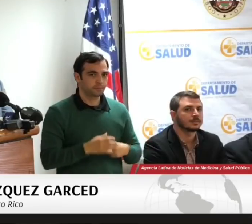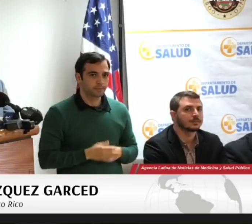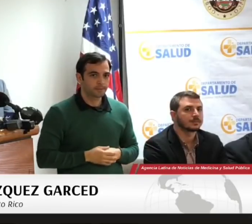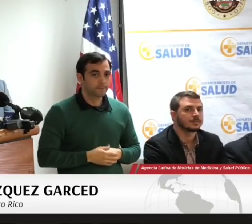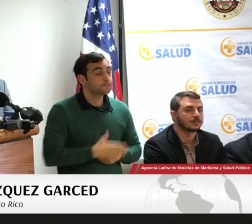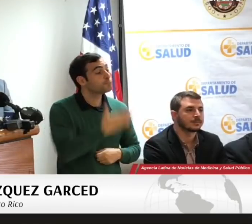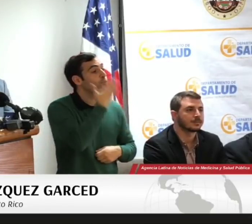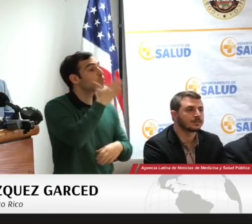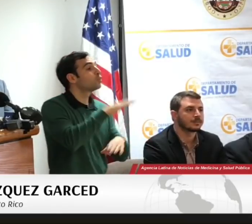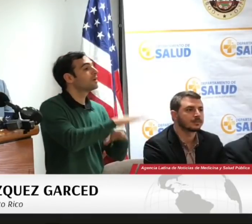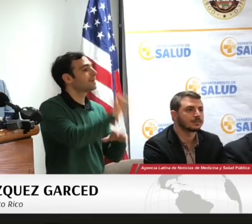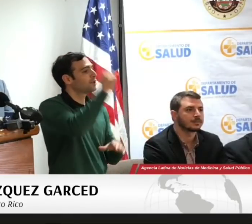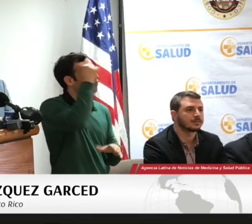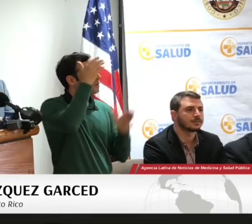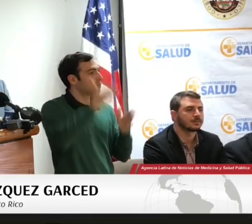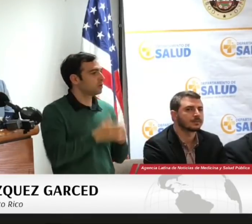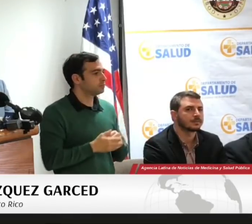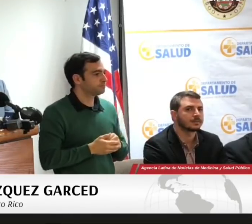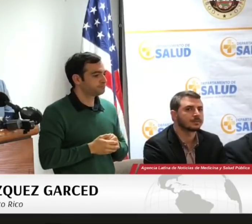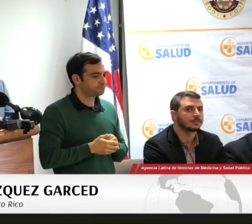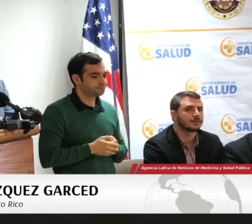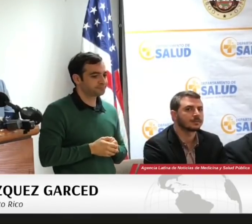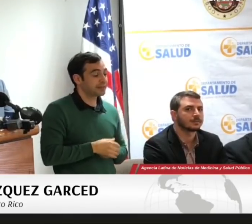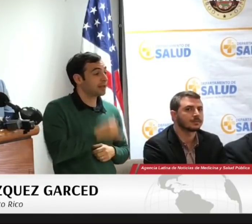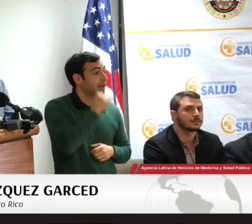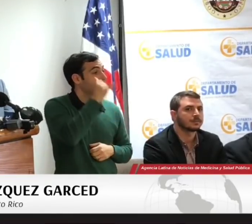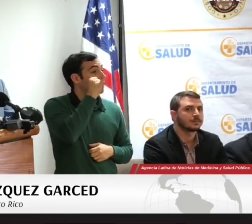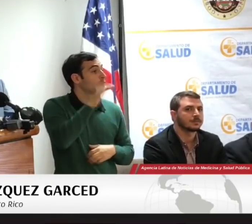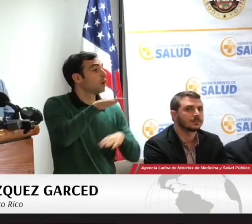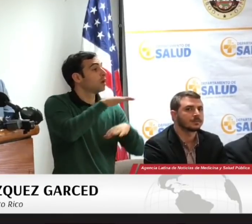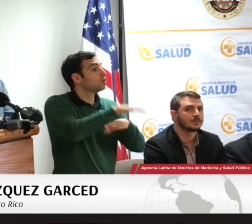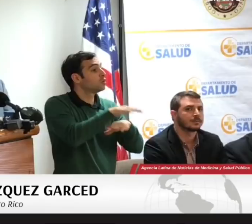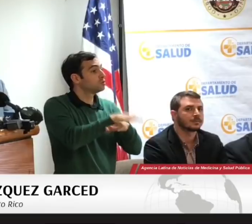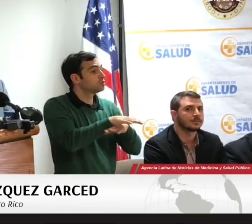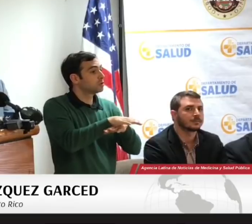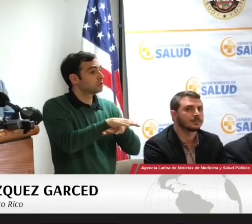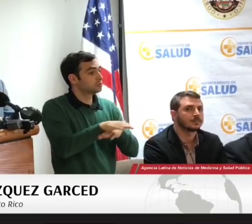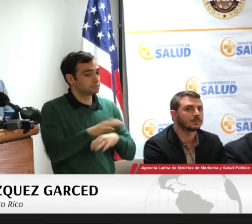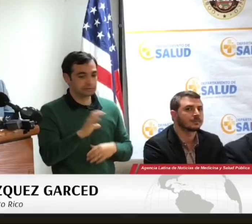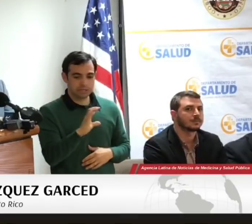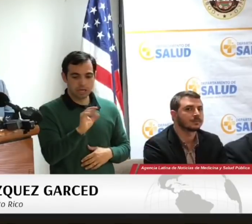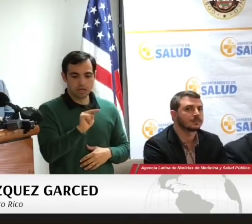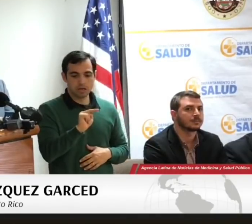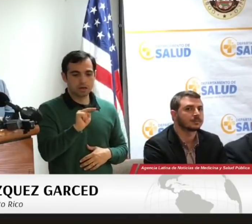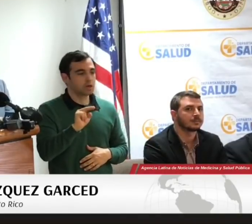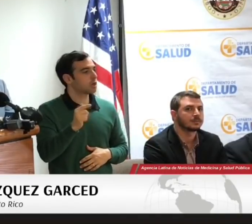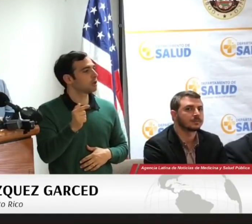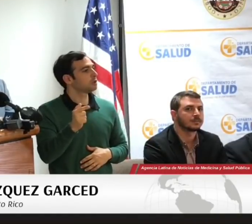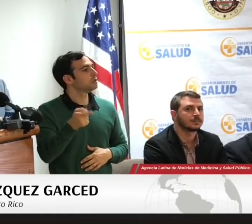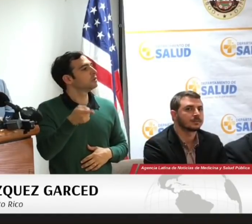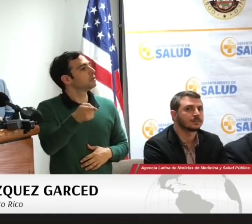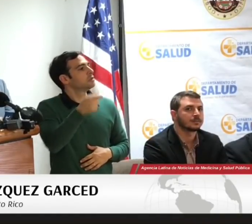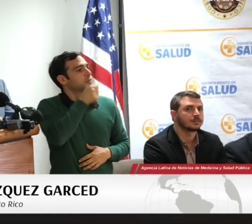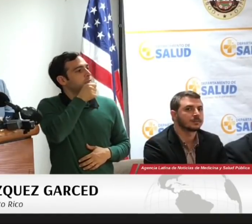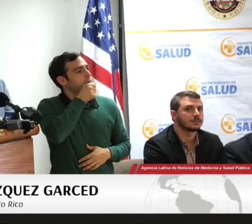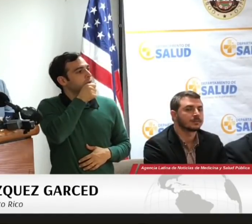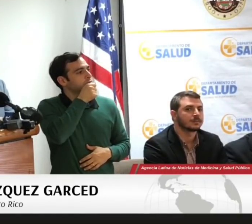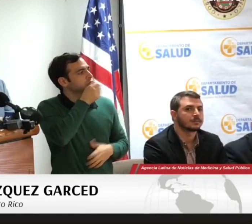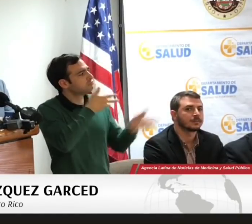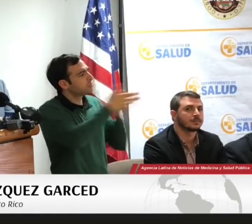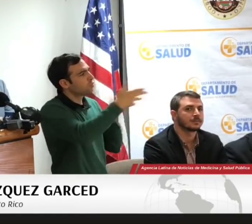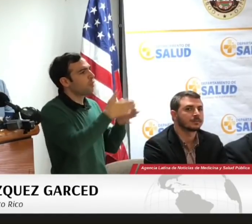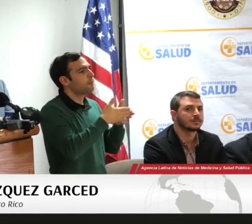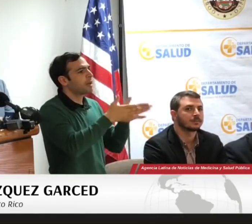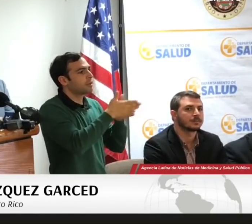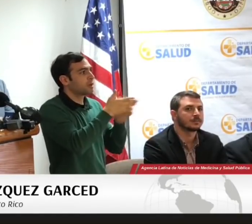Buenas tardes, gobernadora. Buenas tardes. Anoche hablamos la corresponsal de CNN en español, habló con las autoridades en Panamá y el Ministerio de